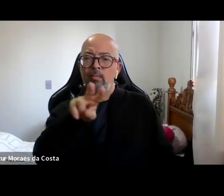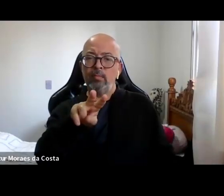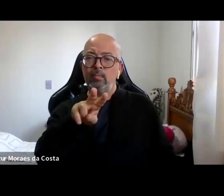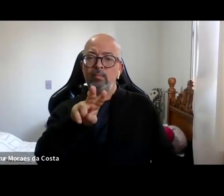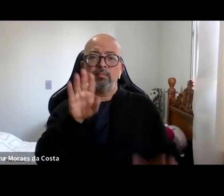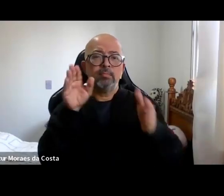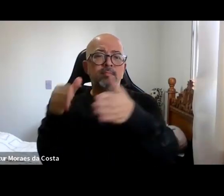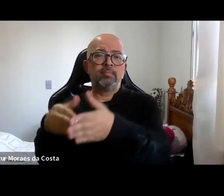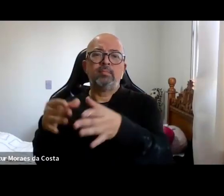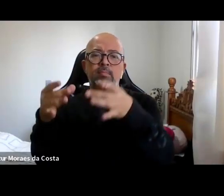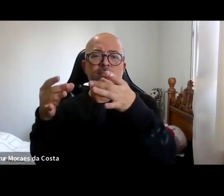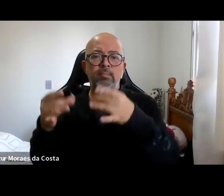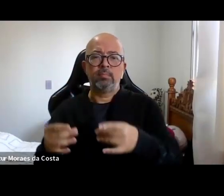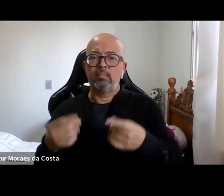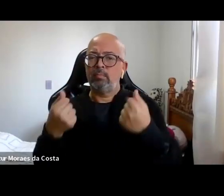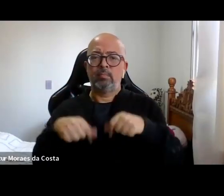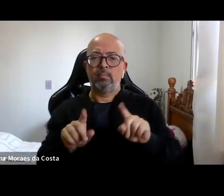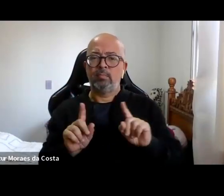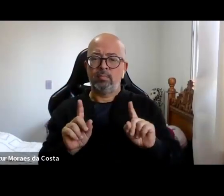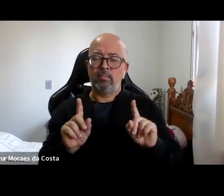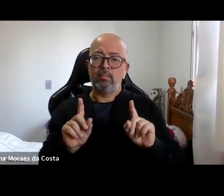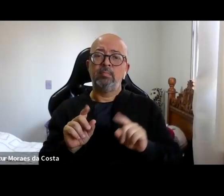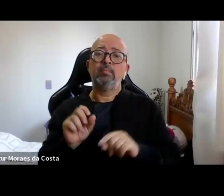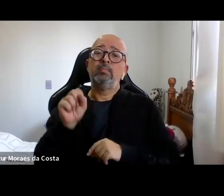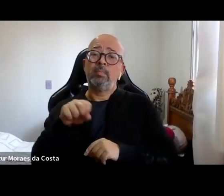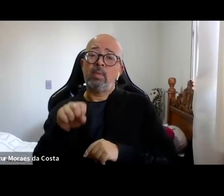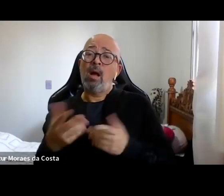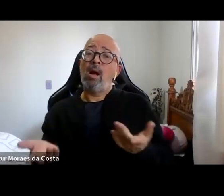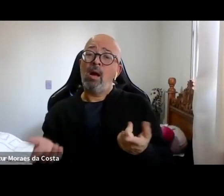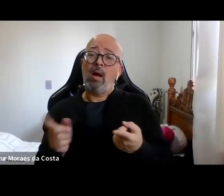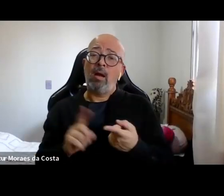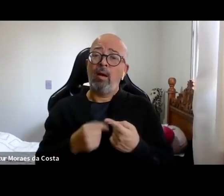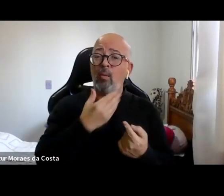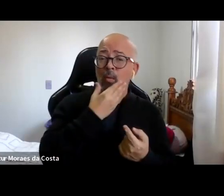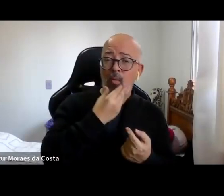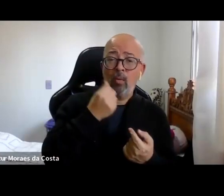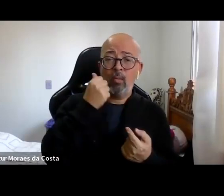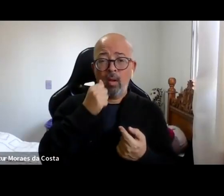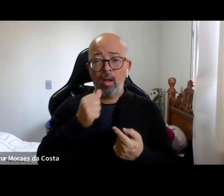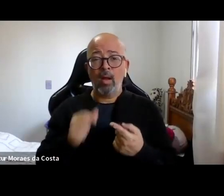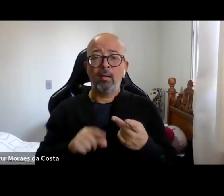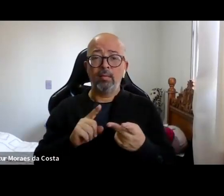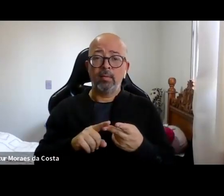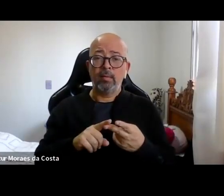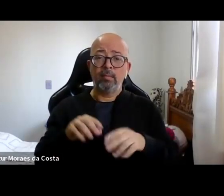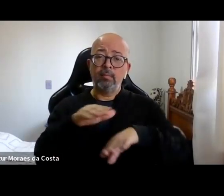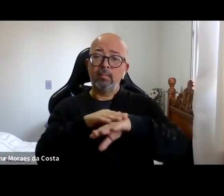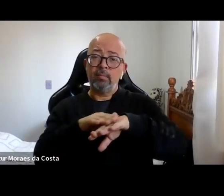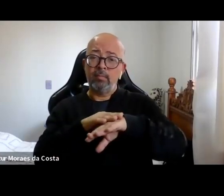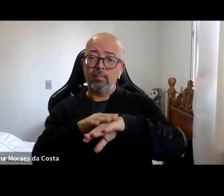género el género claro el género el color de la piel el color del cabello de los